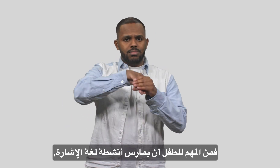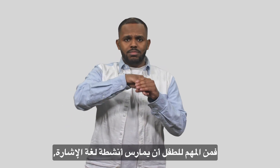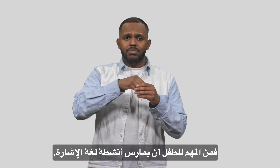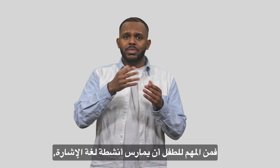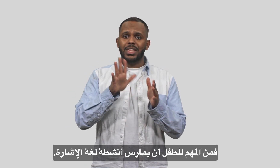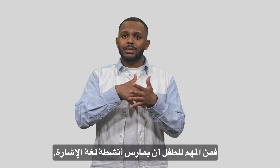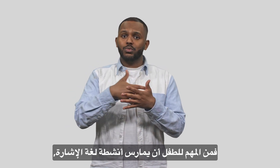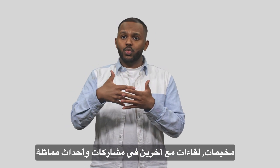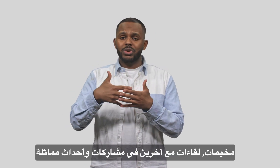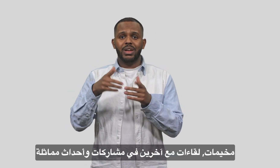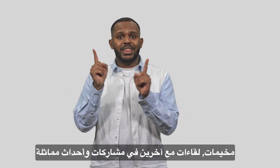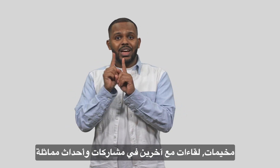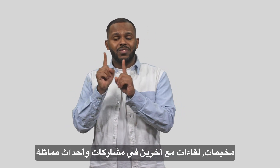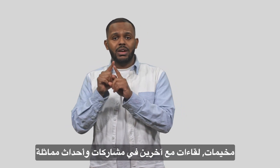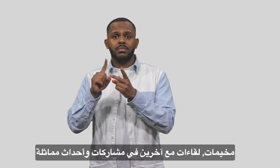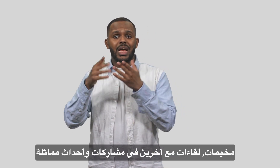فمن المهم للطفل أن يمارس أنشطة لغة الإشارة،